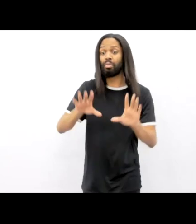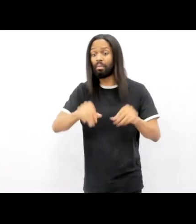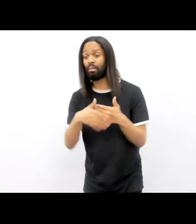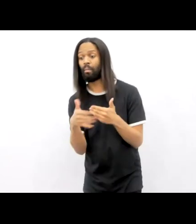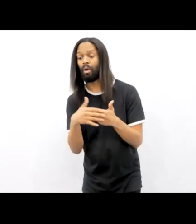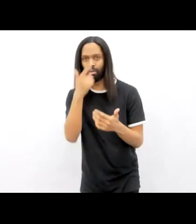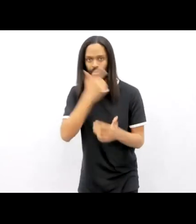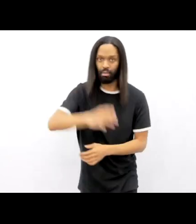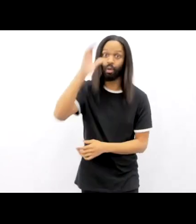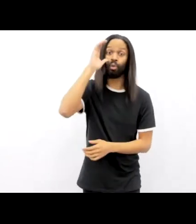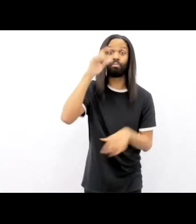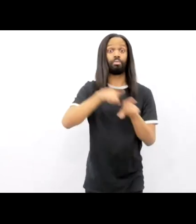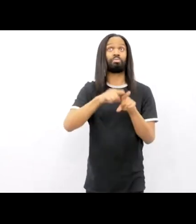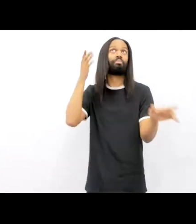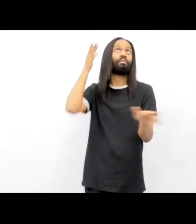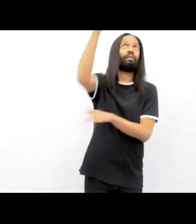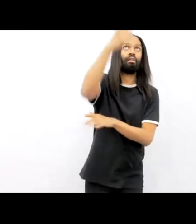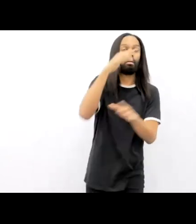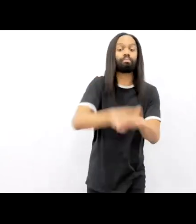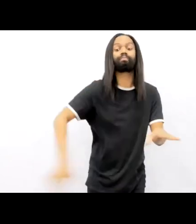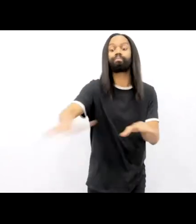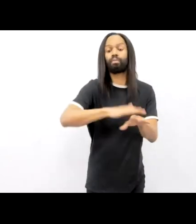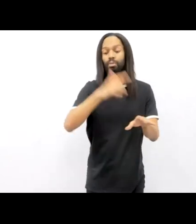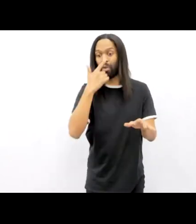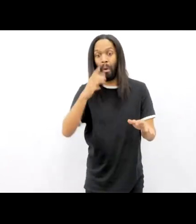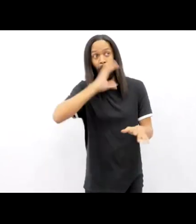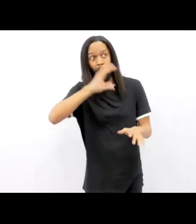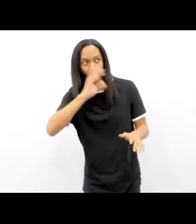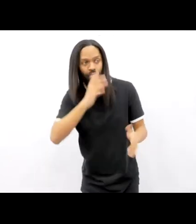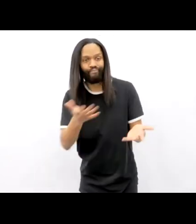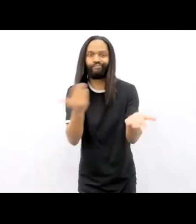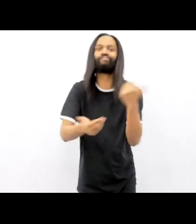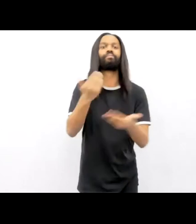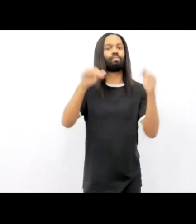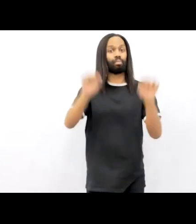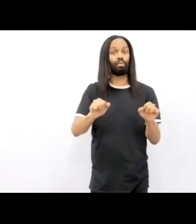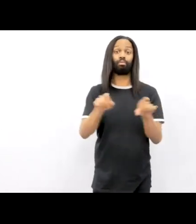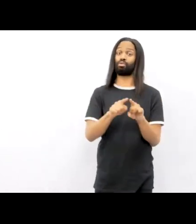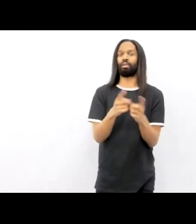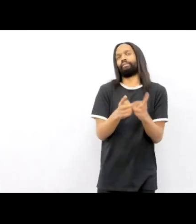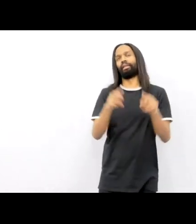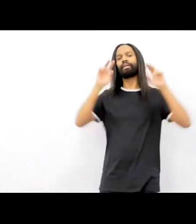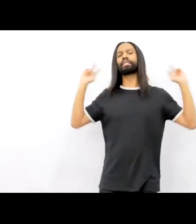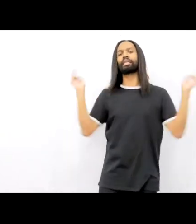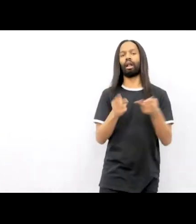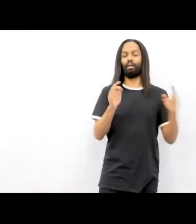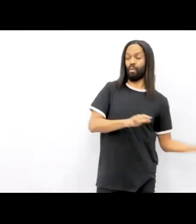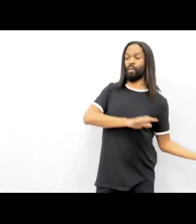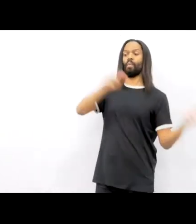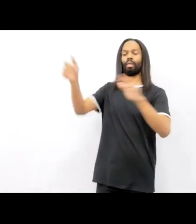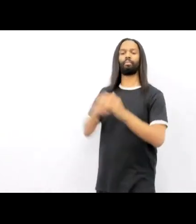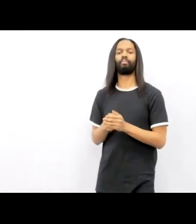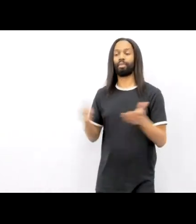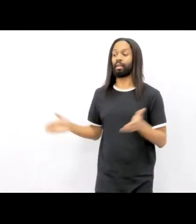de ce territoire et plus généralement des évolutions urbaines de la ville. Le franchissement du canal, l